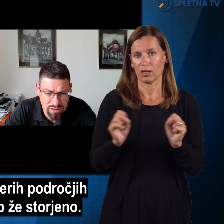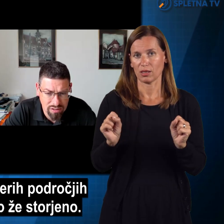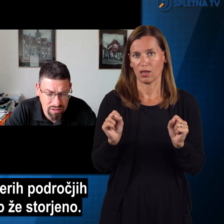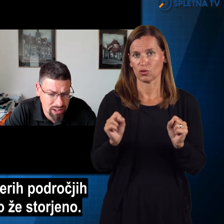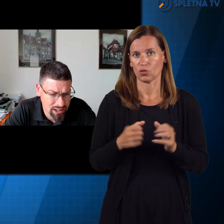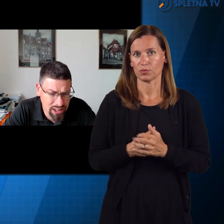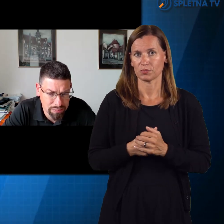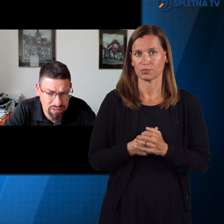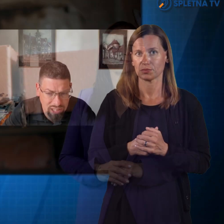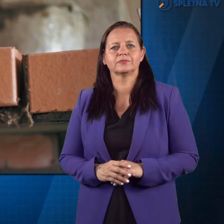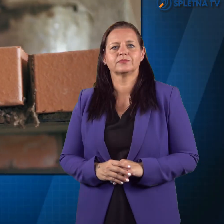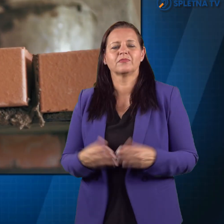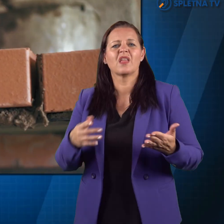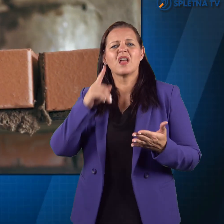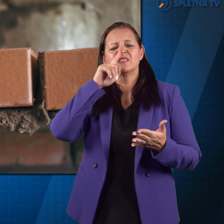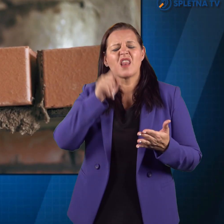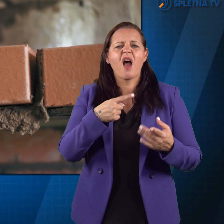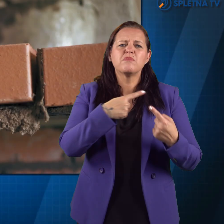storjeno.